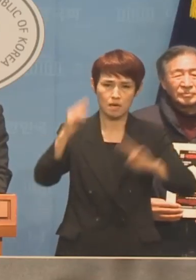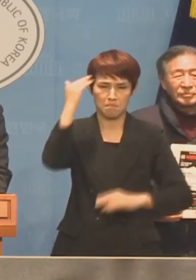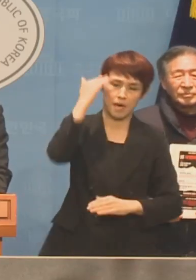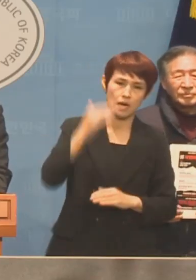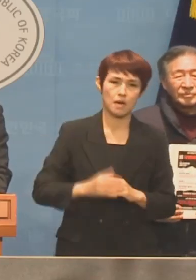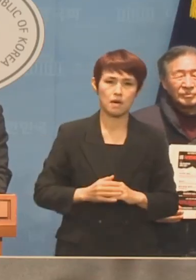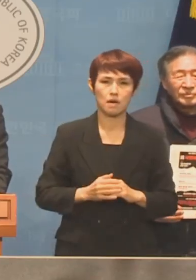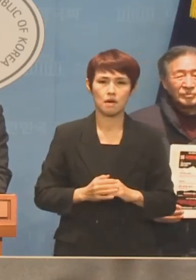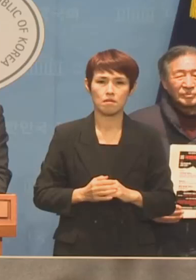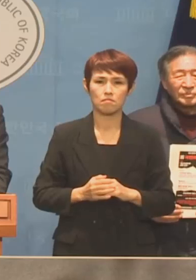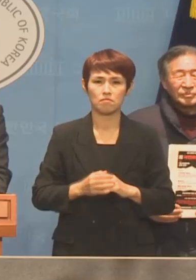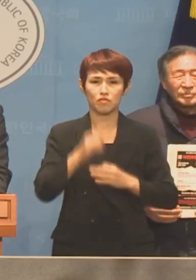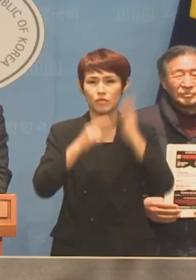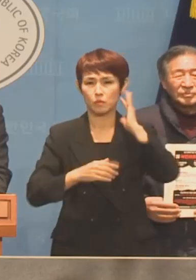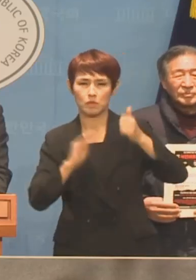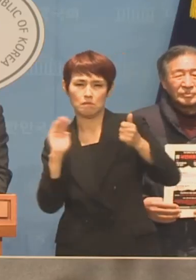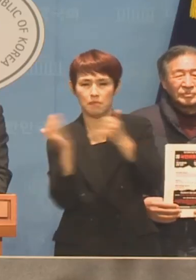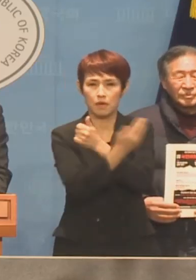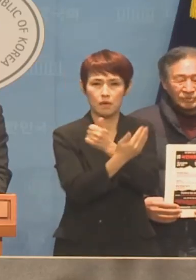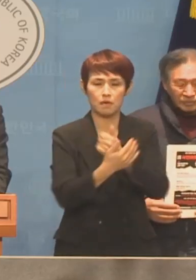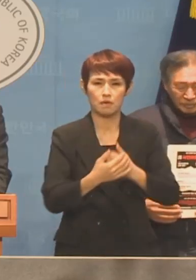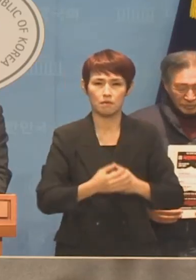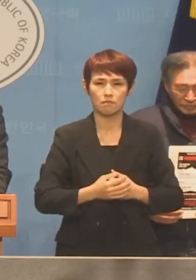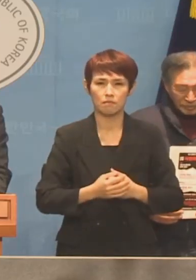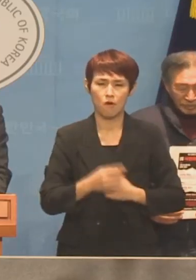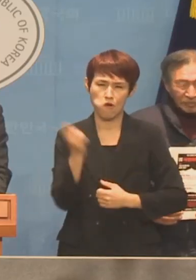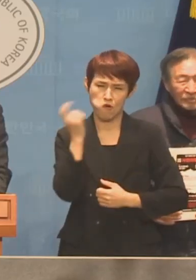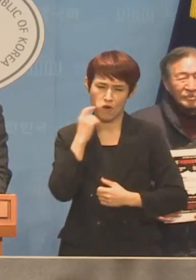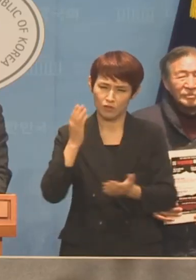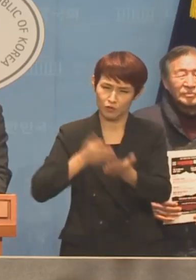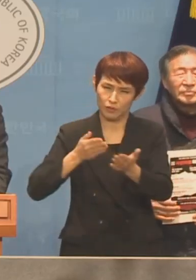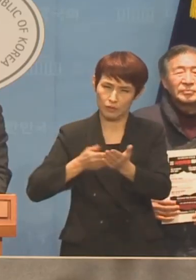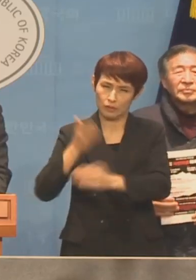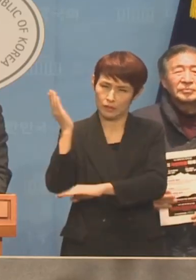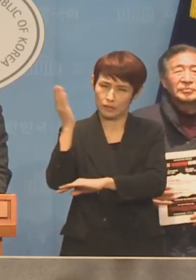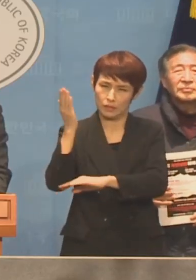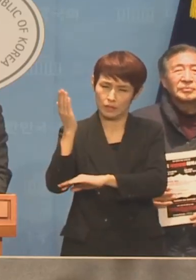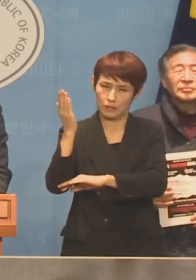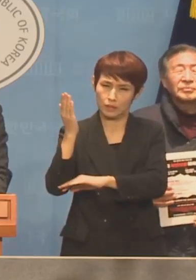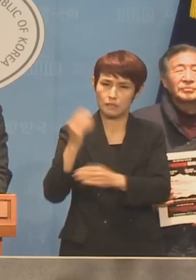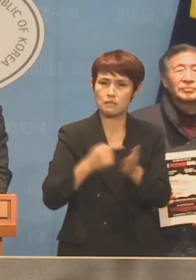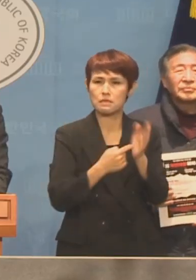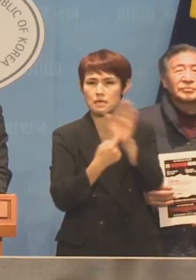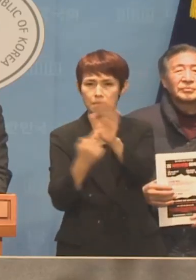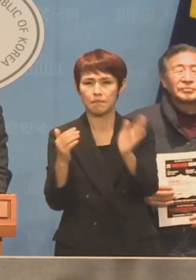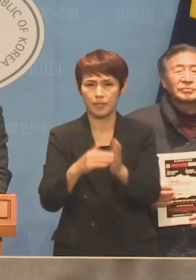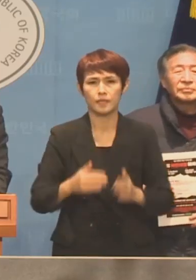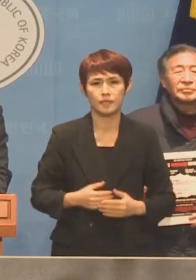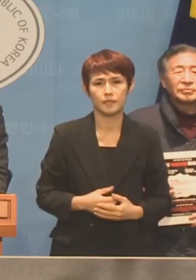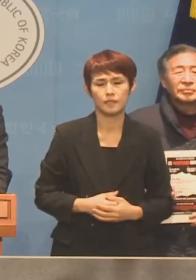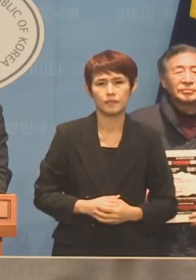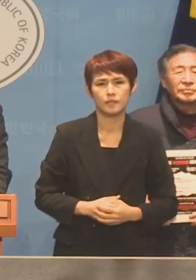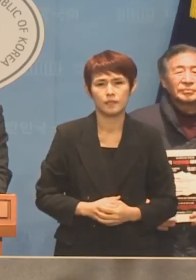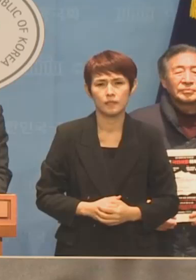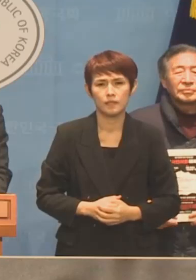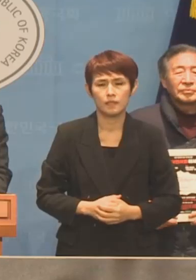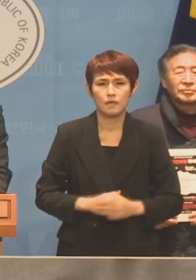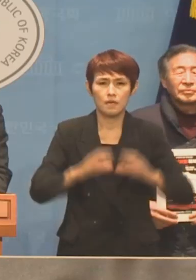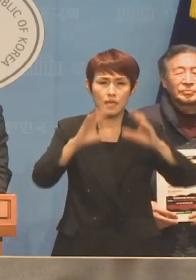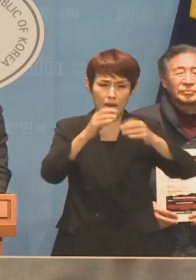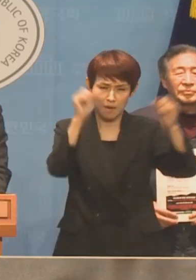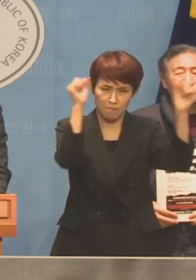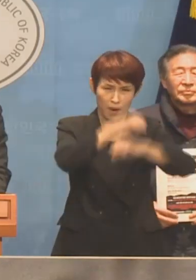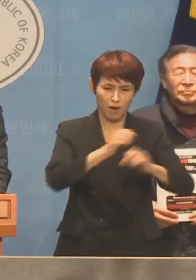내란을 선전선동하고 아니면 말고식 가짜뉴스를 무차별적으로 살포하고 있습니다. 나라가